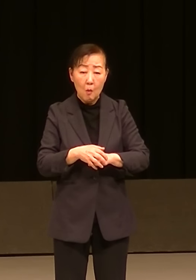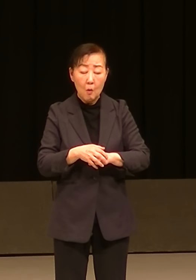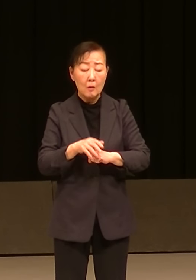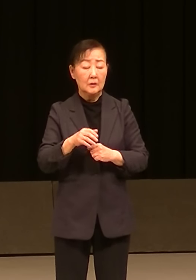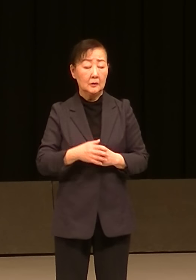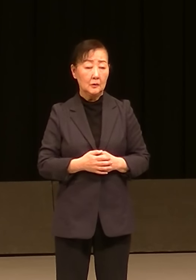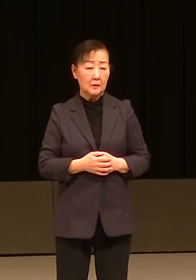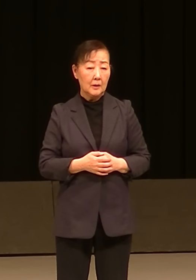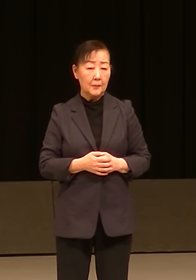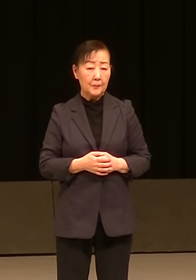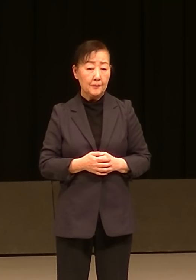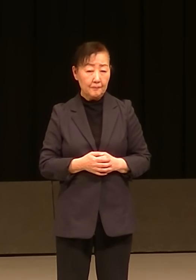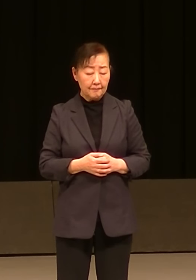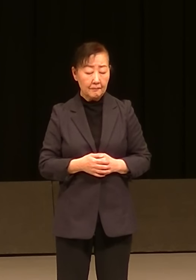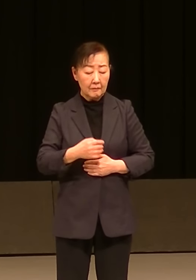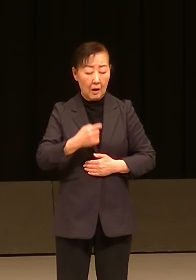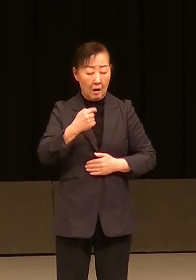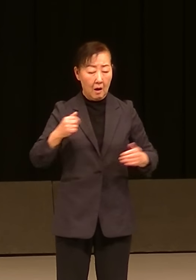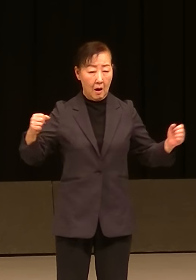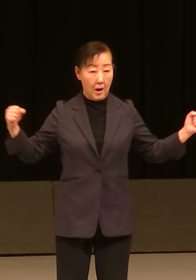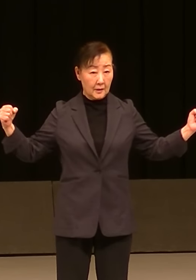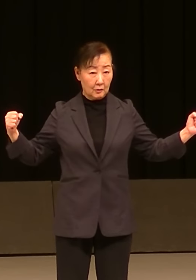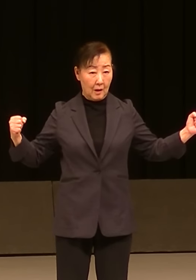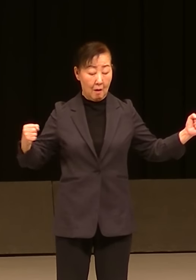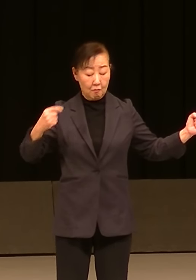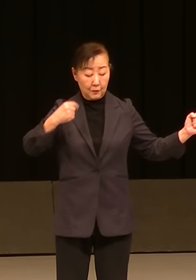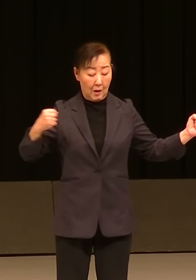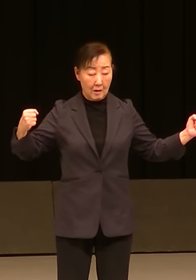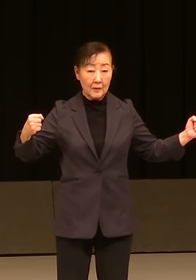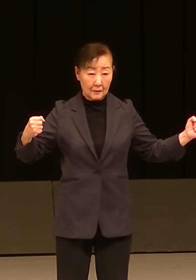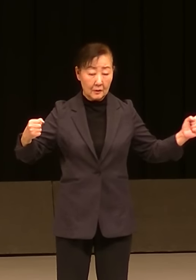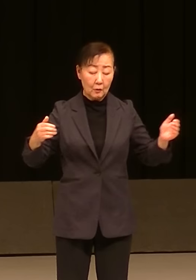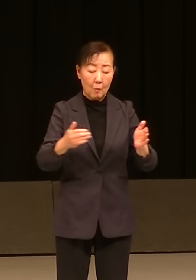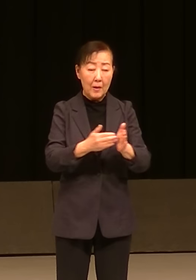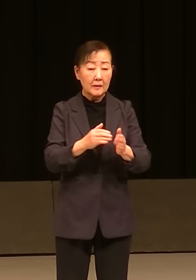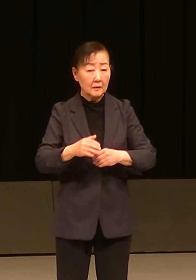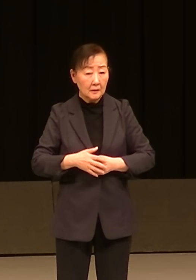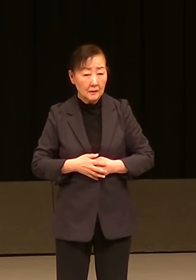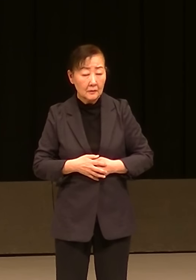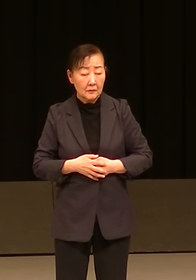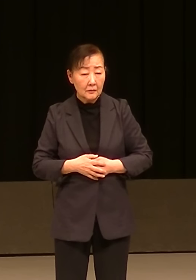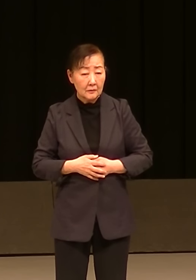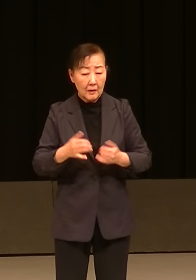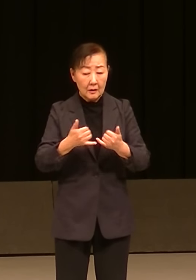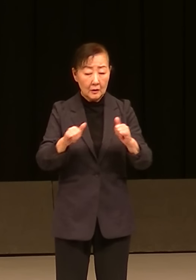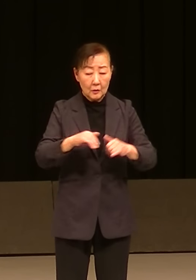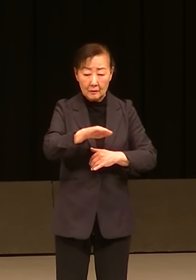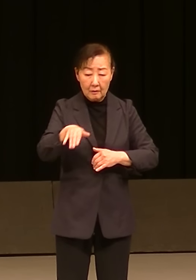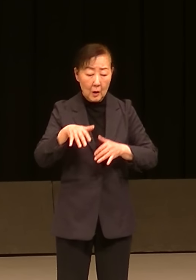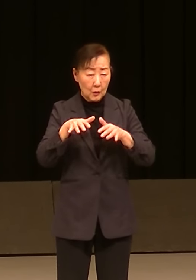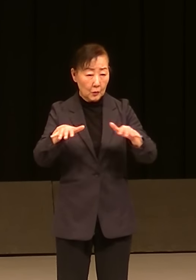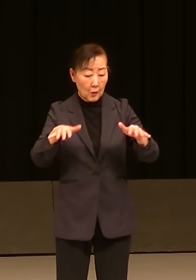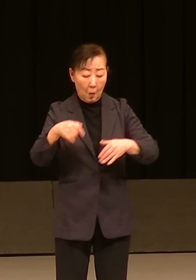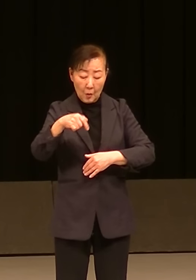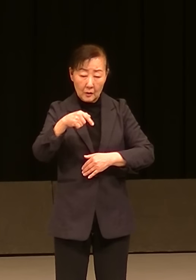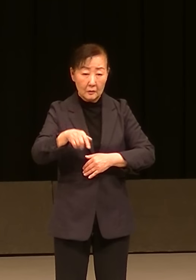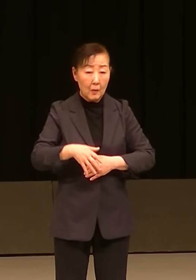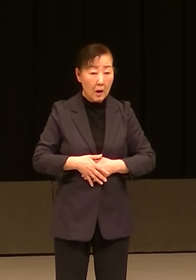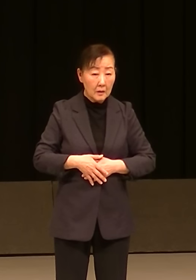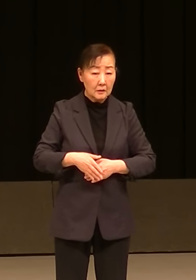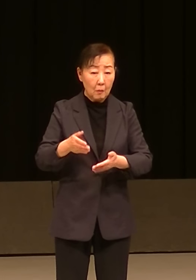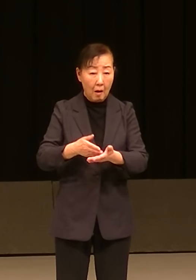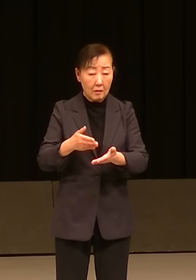して、貼り付けになるまで、まあ、その後の方の人たちの、布教の話もありますが、そういうキリスト